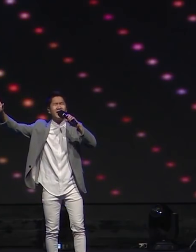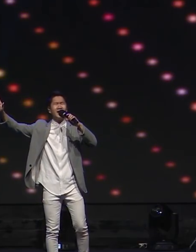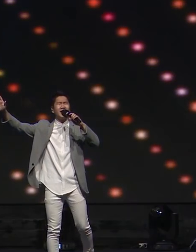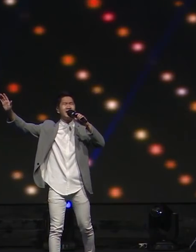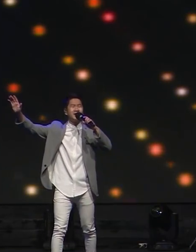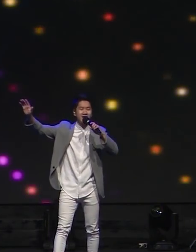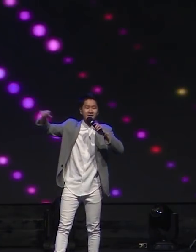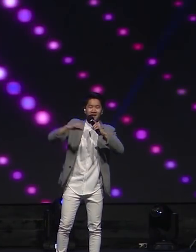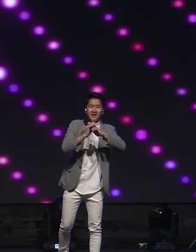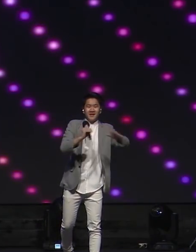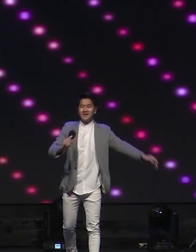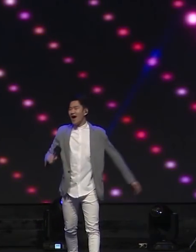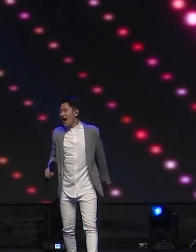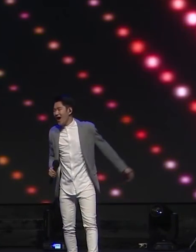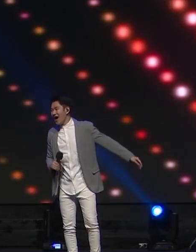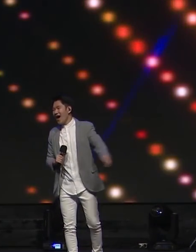here.